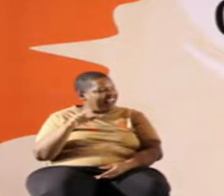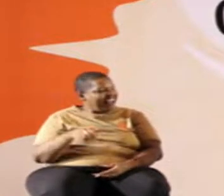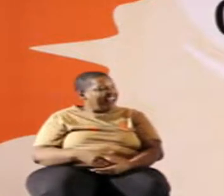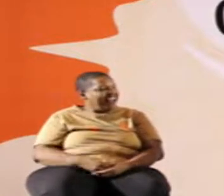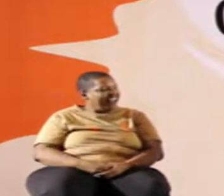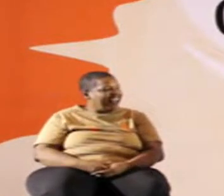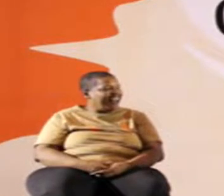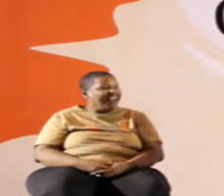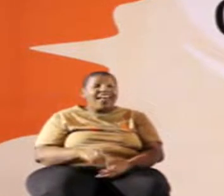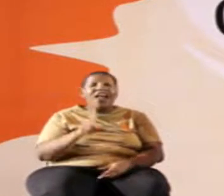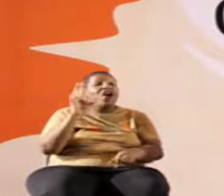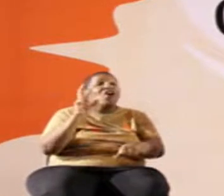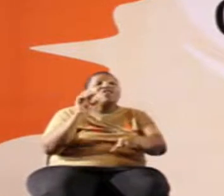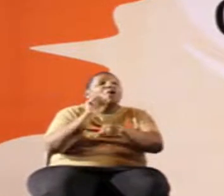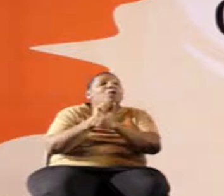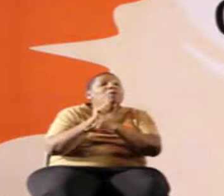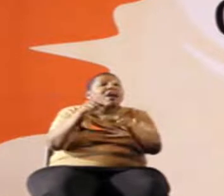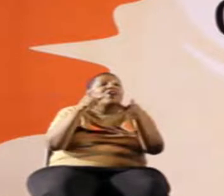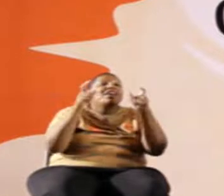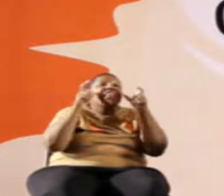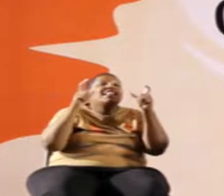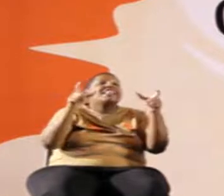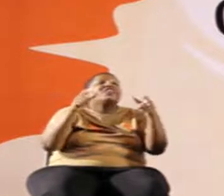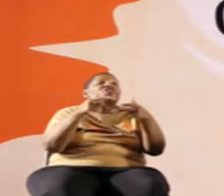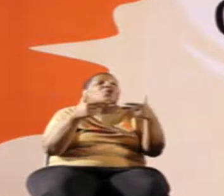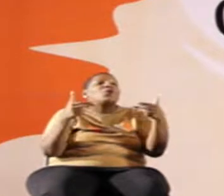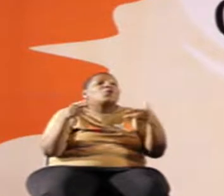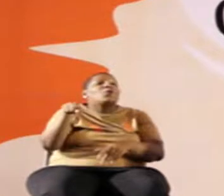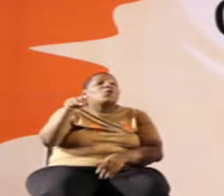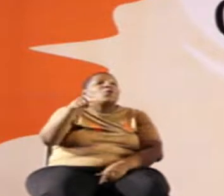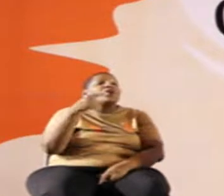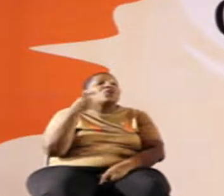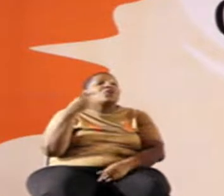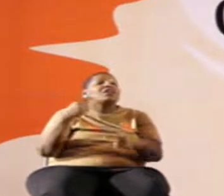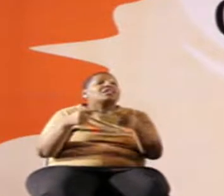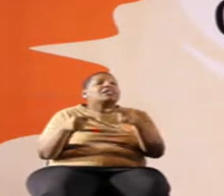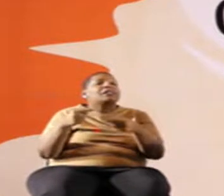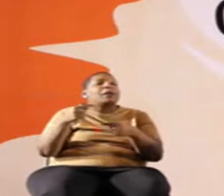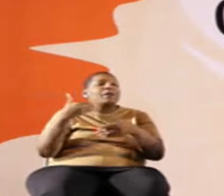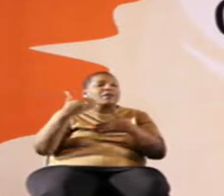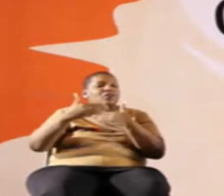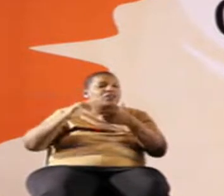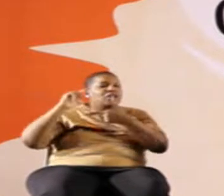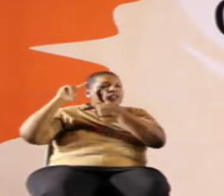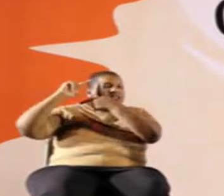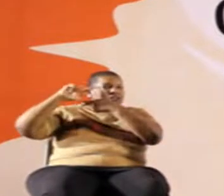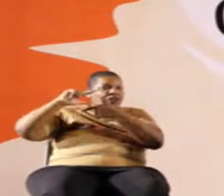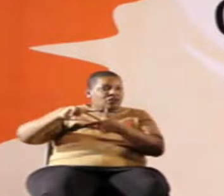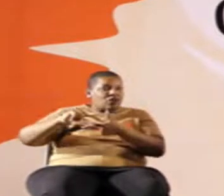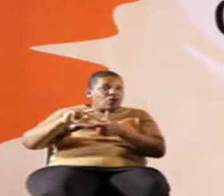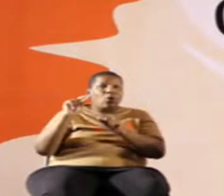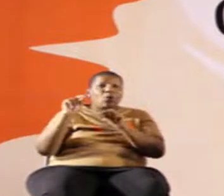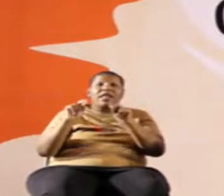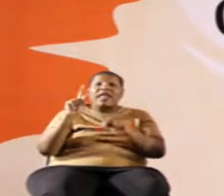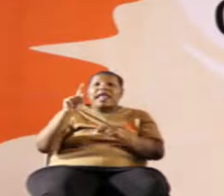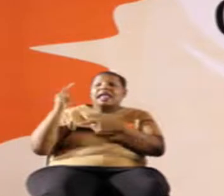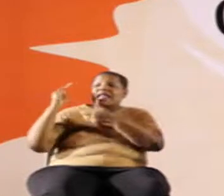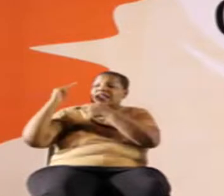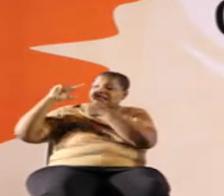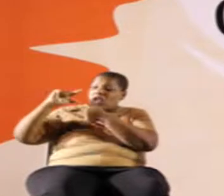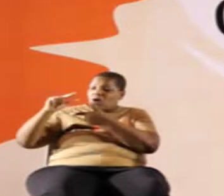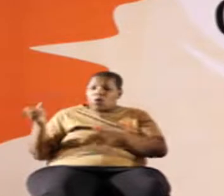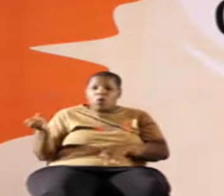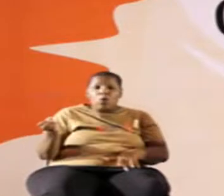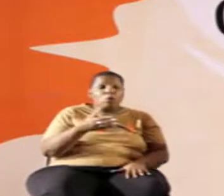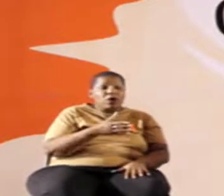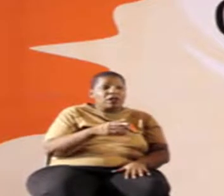Eu vou parar, porque eu quero chamar a atenção de uma coisa, sobre esse debate sobre tradição, o que é tradicional, o que é